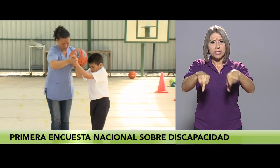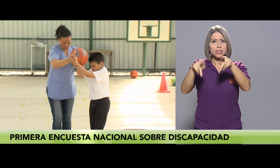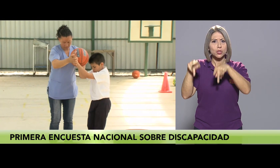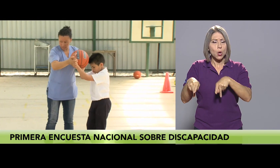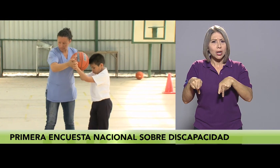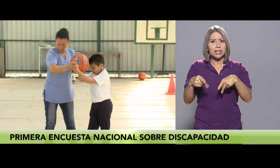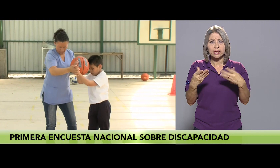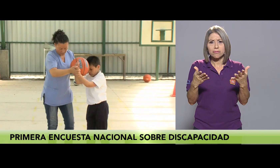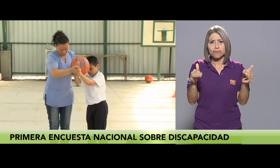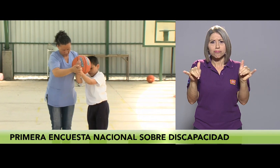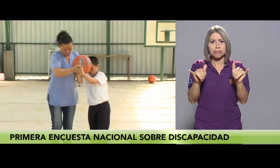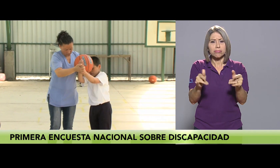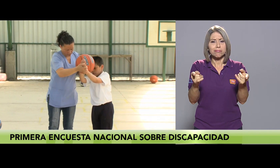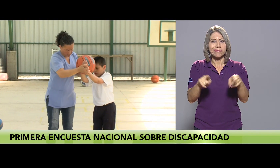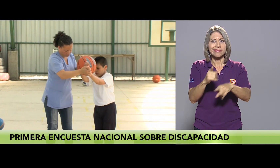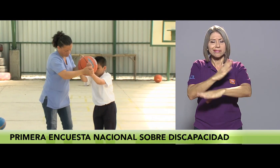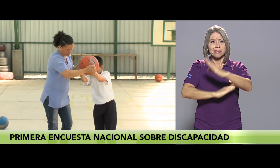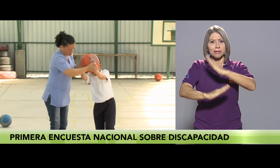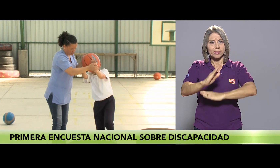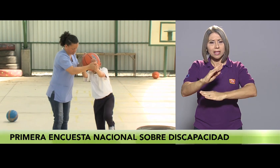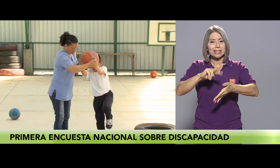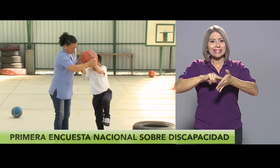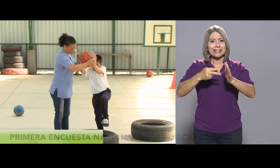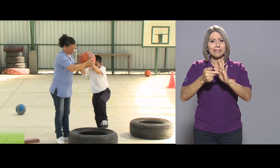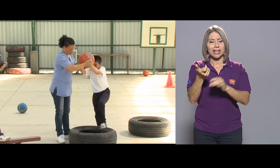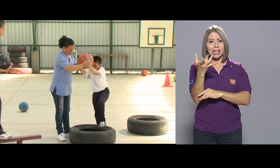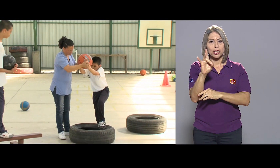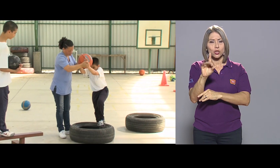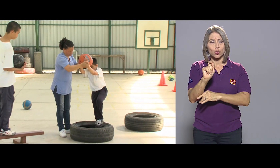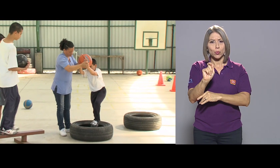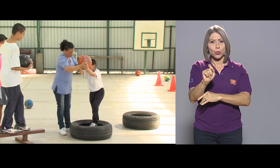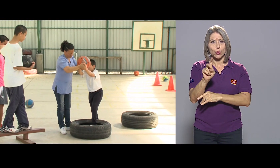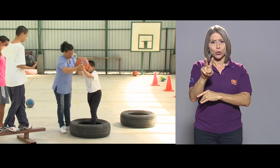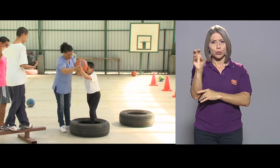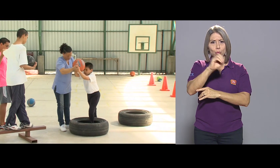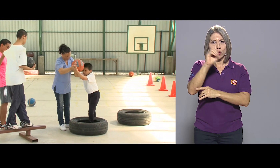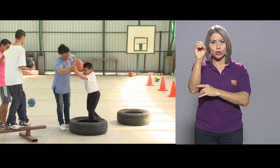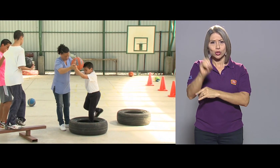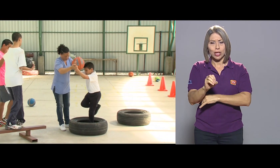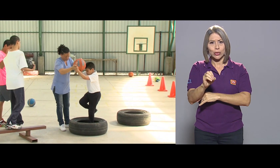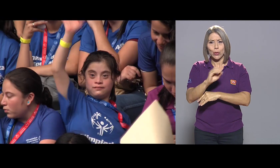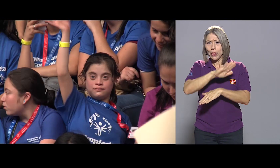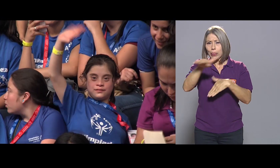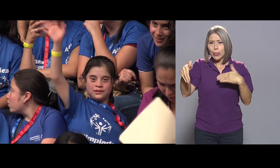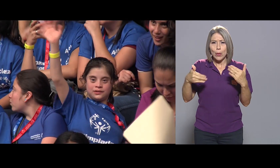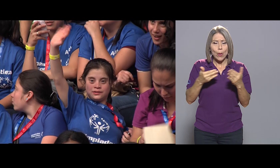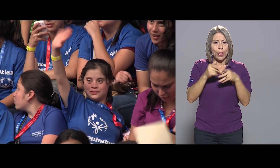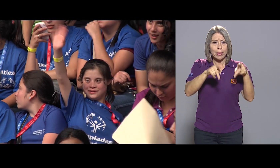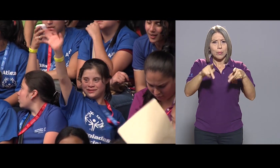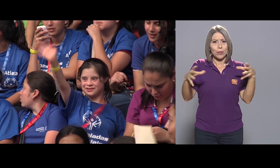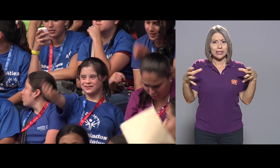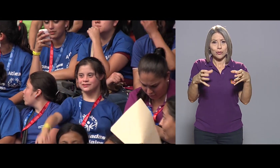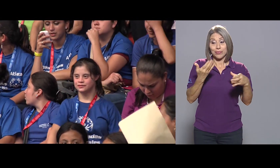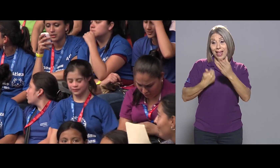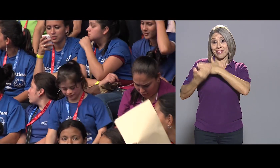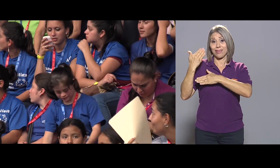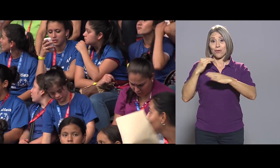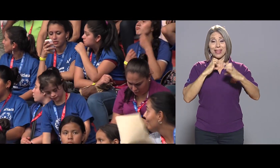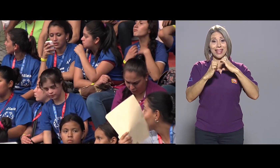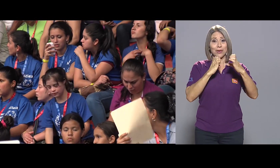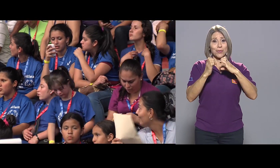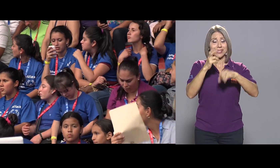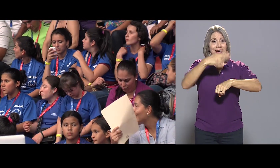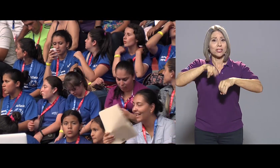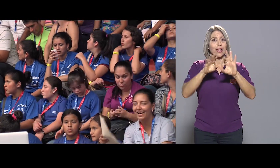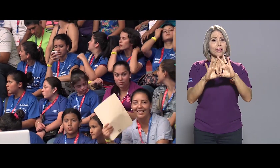en situación de discapacidad. Esto es el 18.2% de la población. Anteriormente, la encuesta nacional de